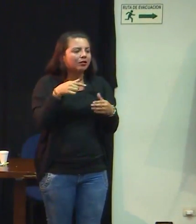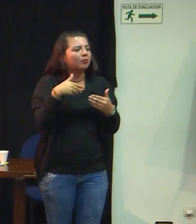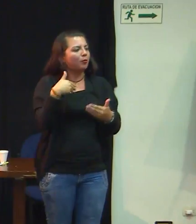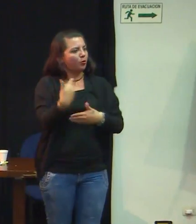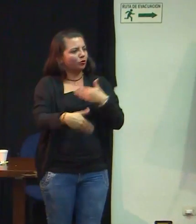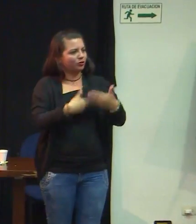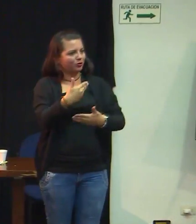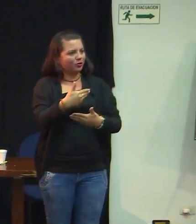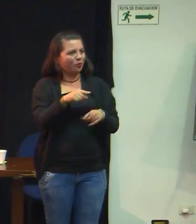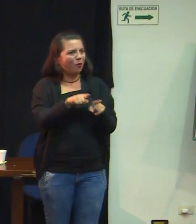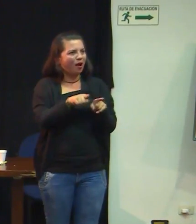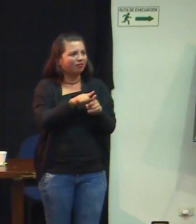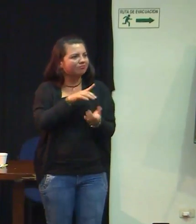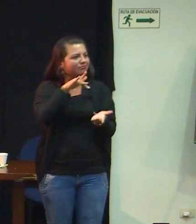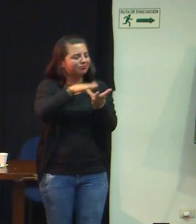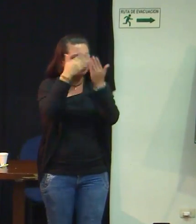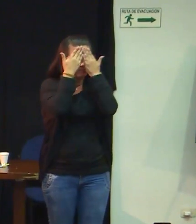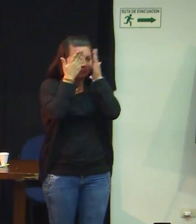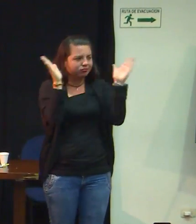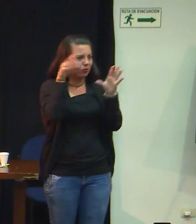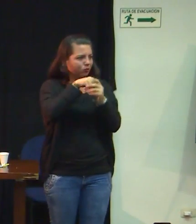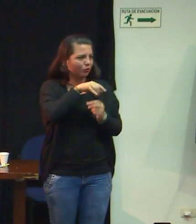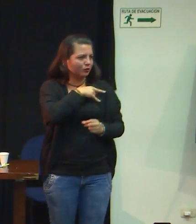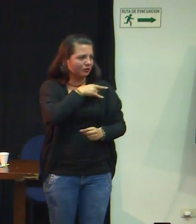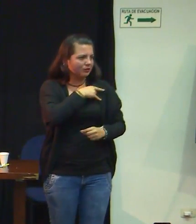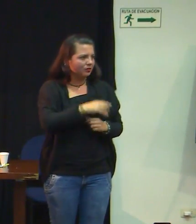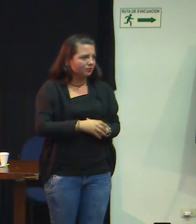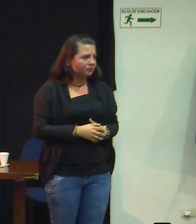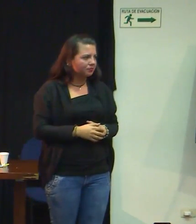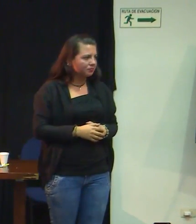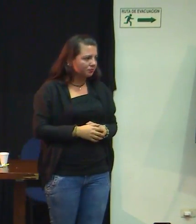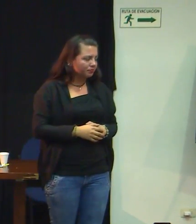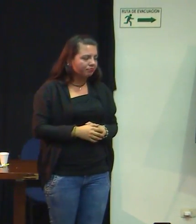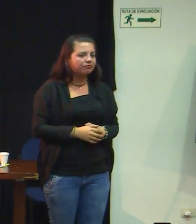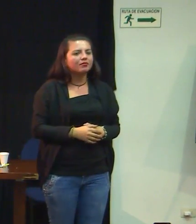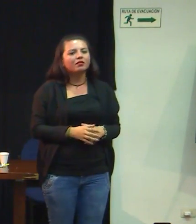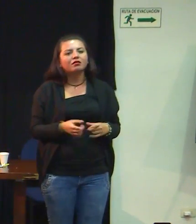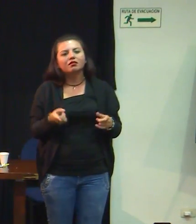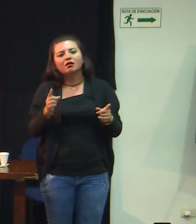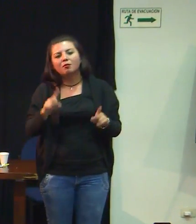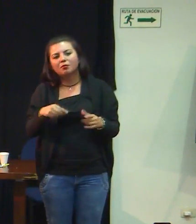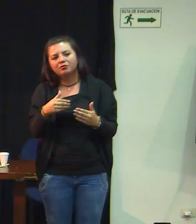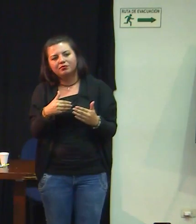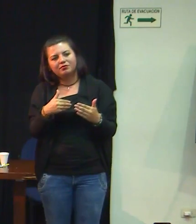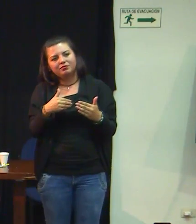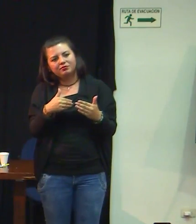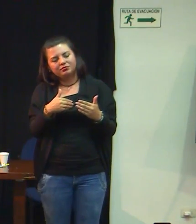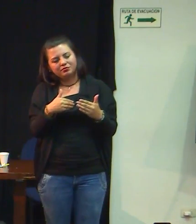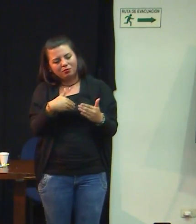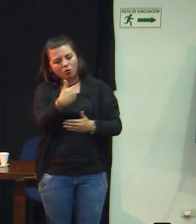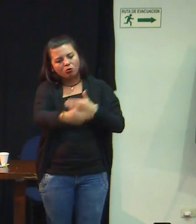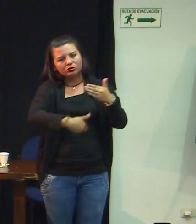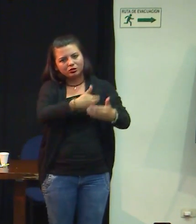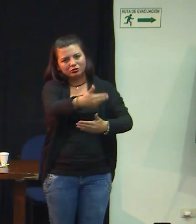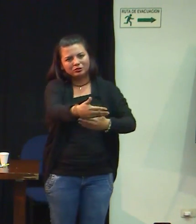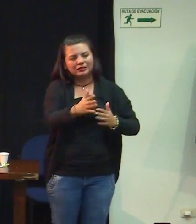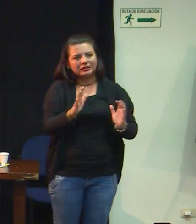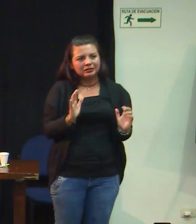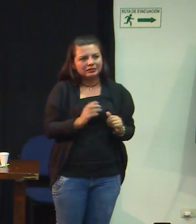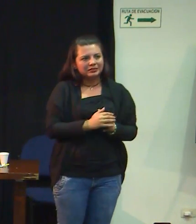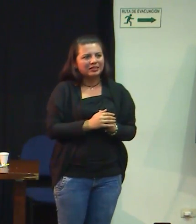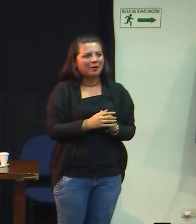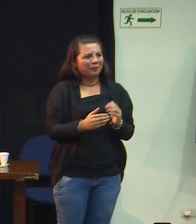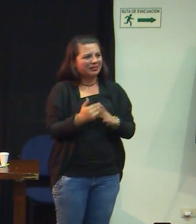participación democrática de la universidad y aparte de ello, pues es un proceso en el cual uno se juegan pues